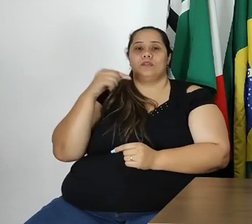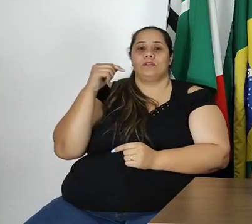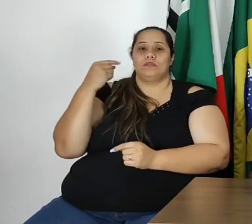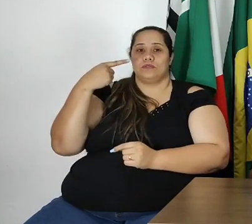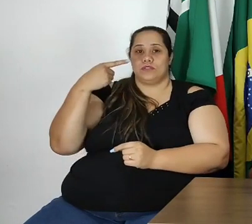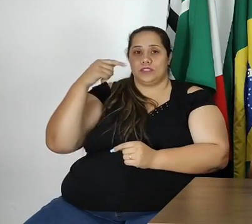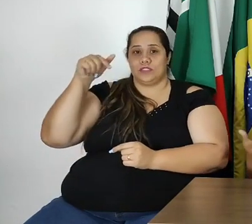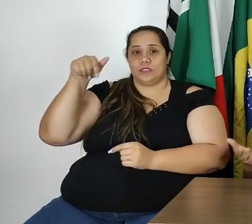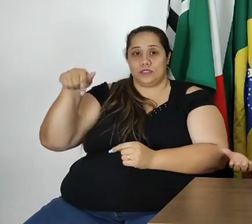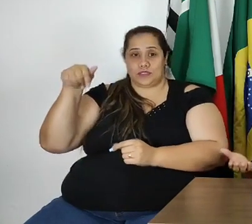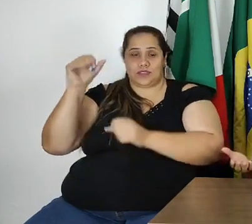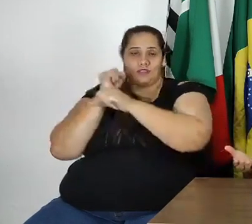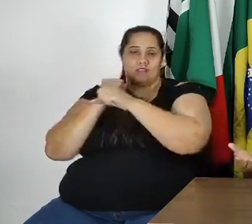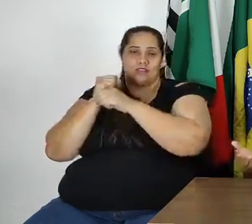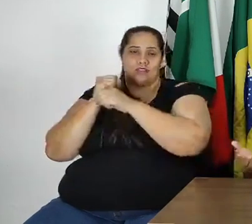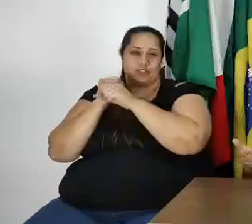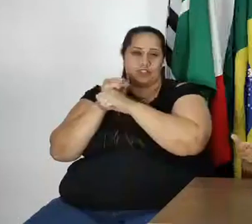o